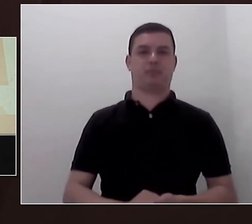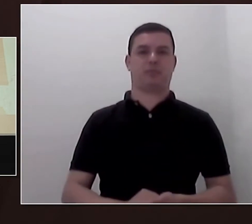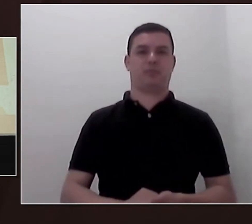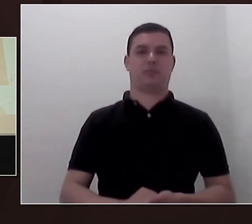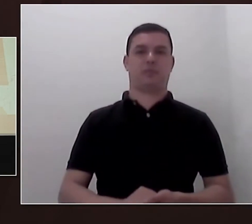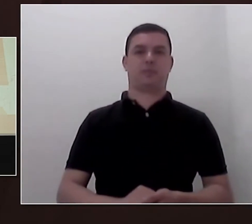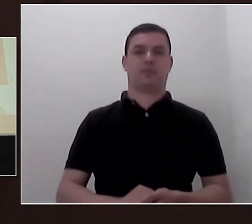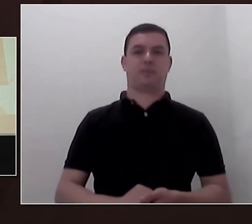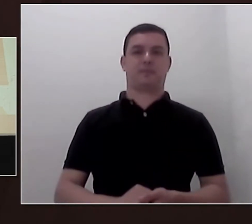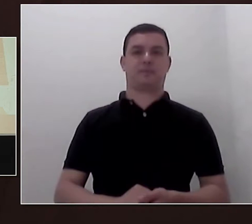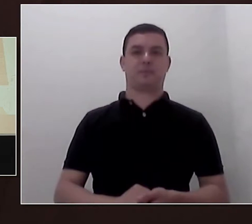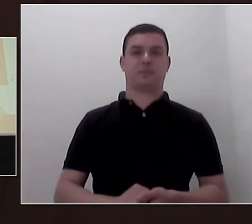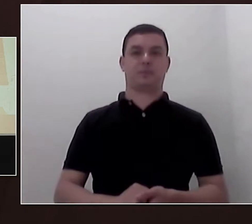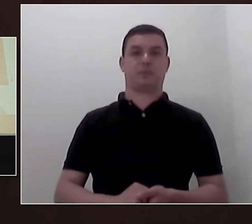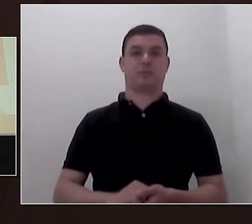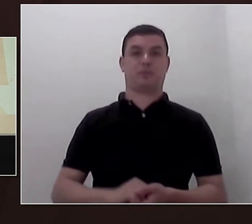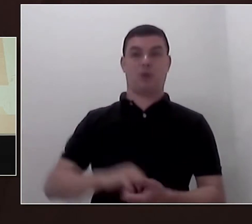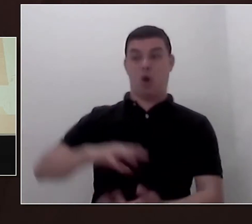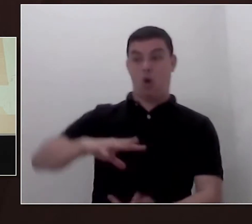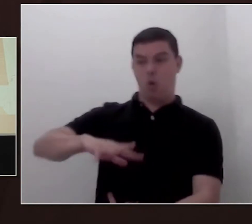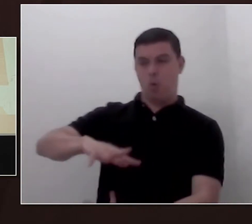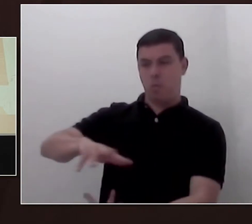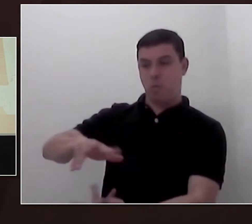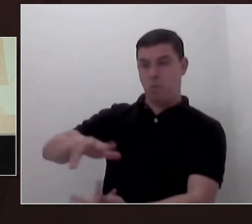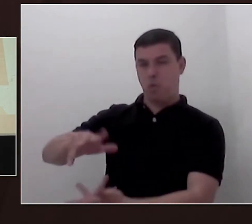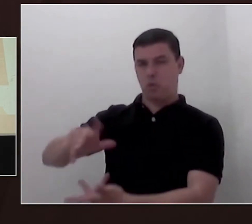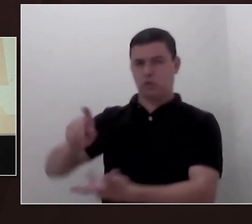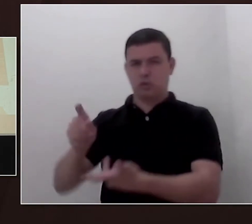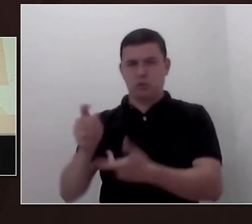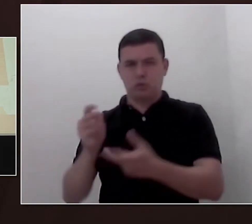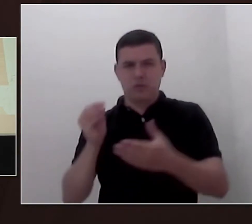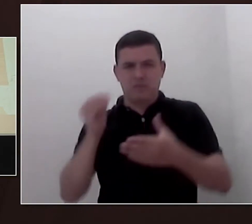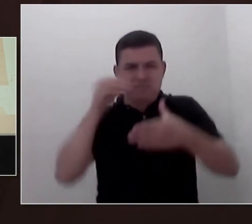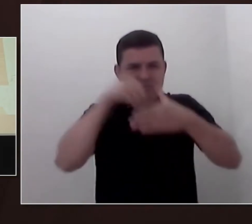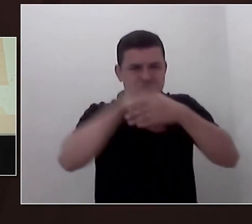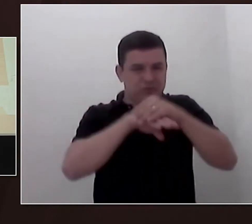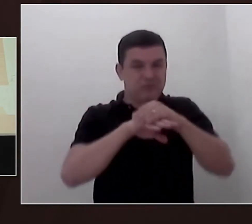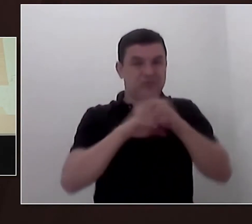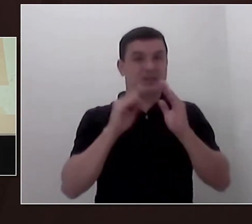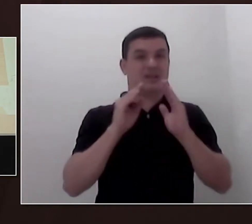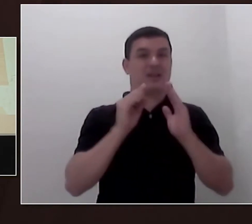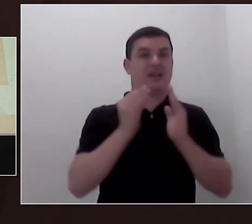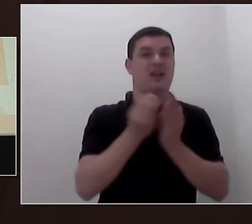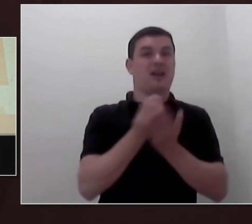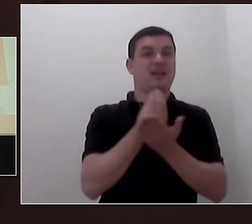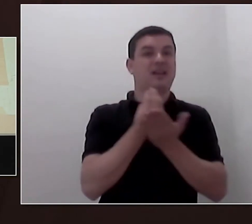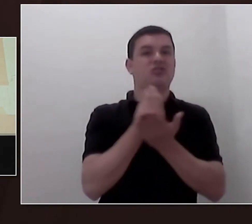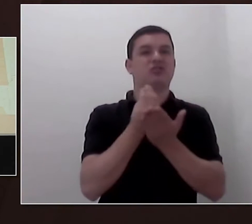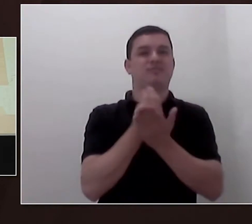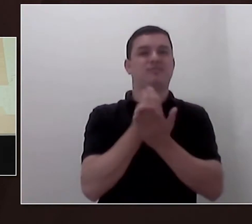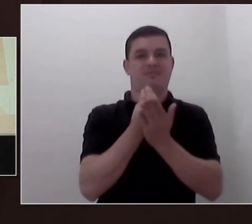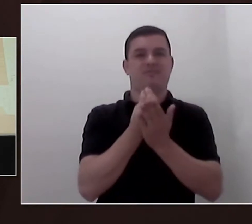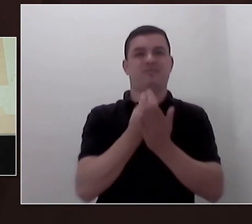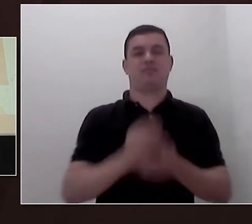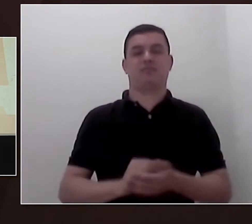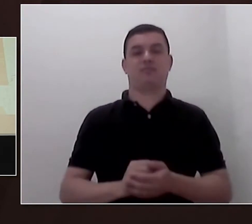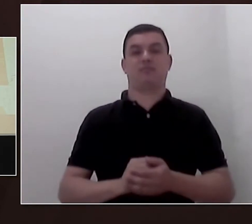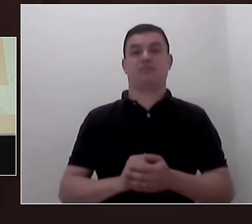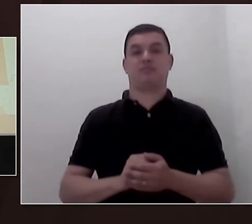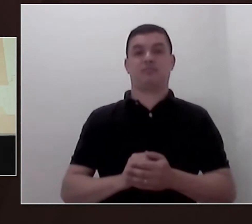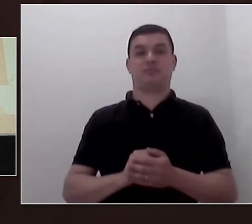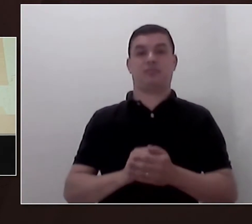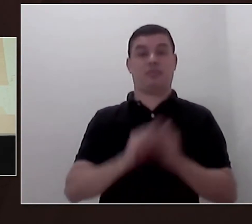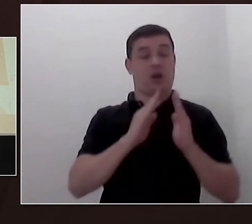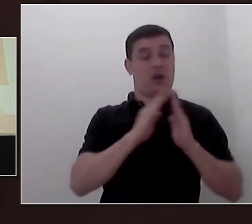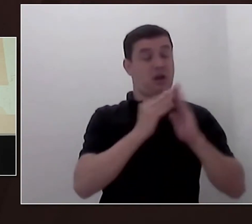do mundanismo na igreja. Infelizmente, o mundo começou a entrar na igreja. O que o inimigo não